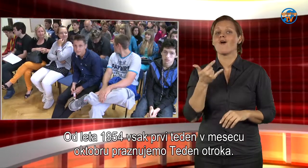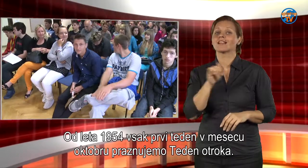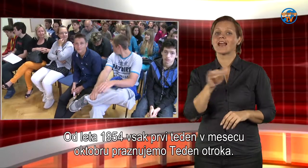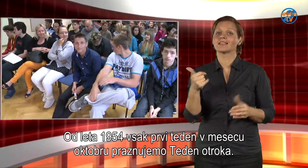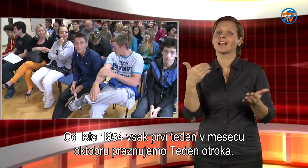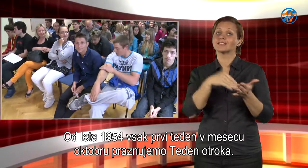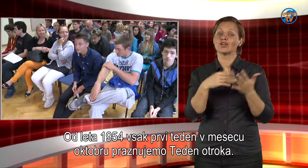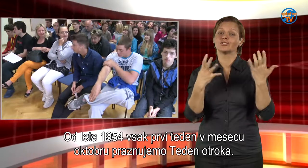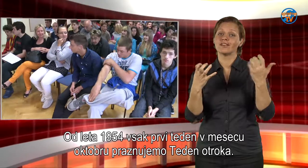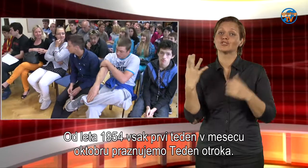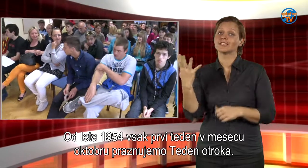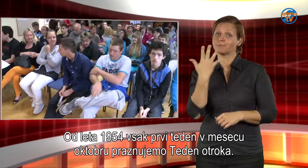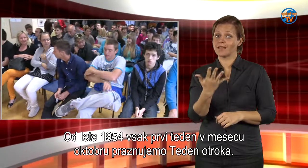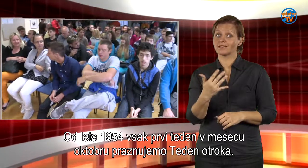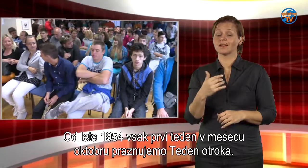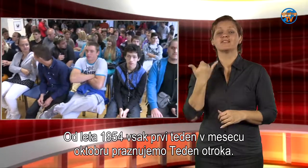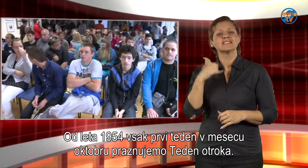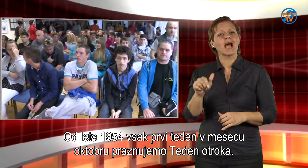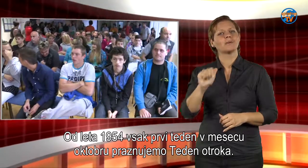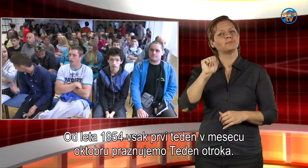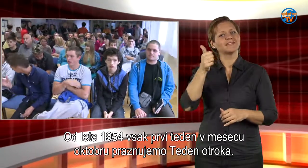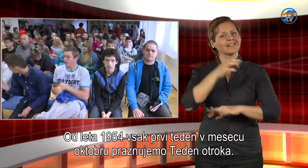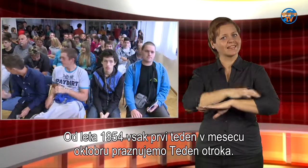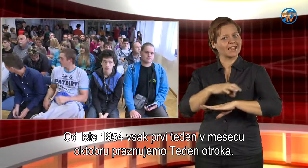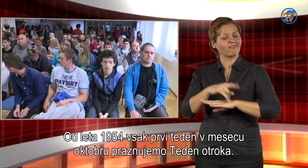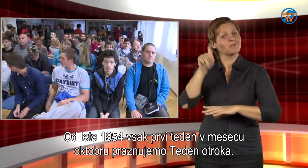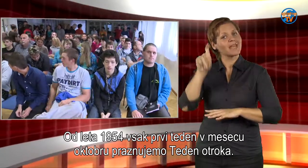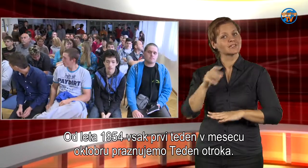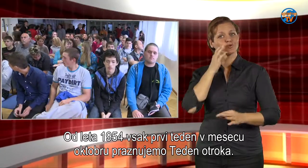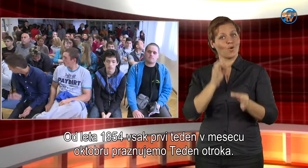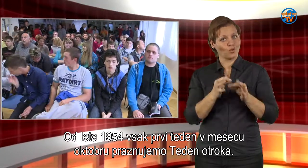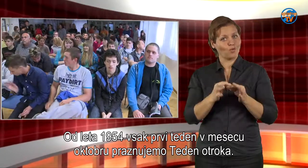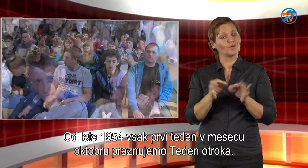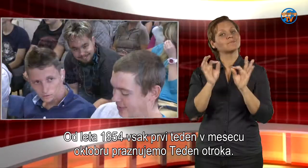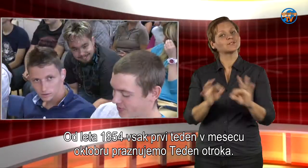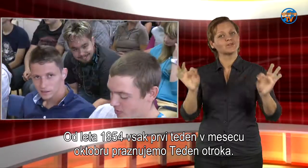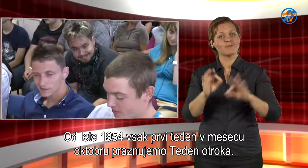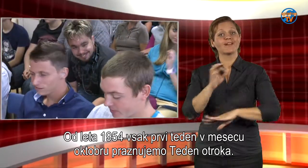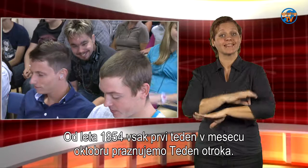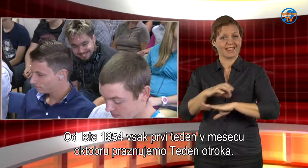Od leta 1954 vsak prvi teden v oktobru praznujemo Teden otroka.